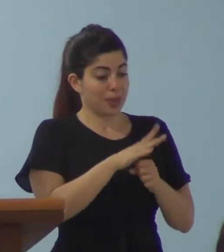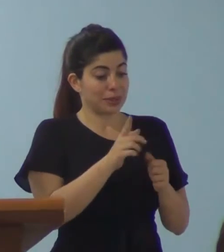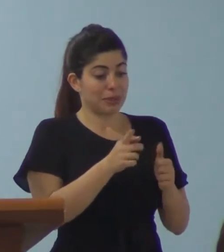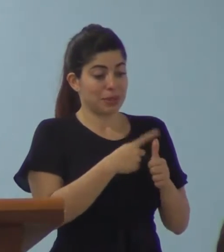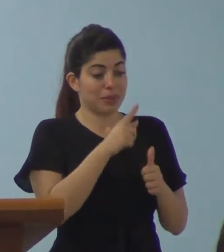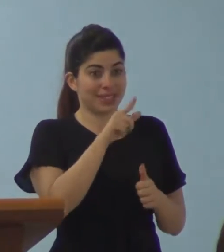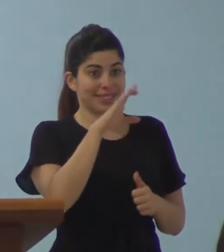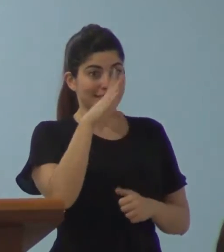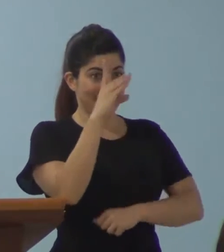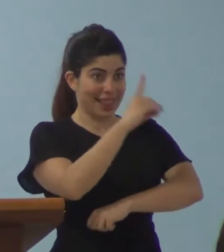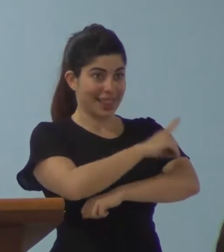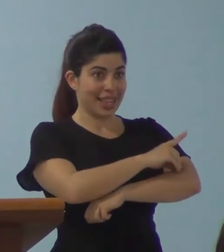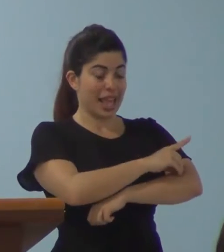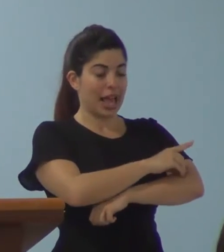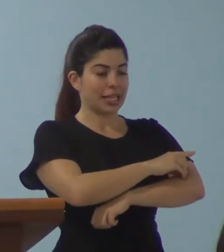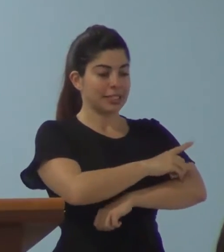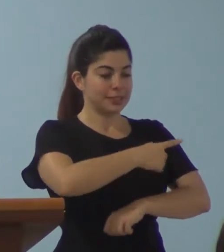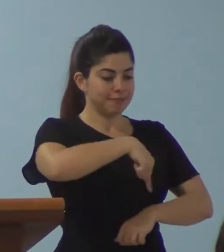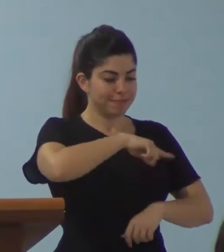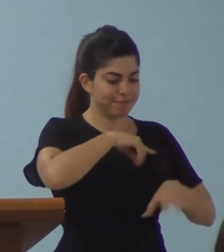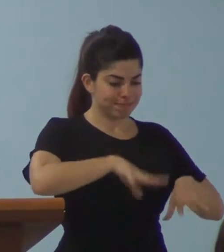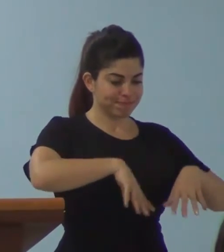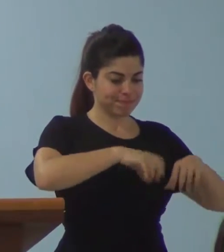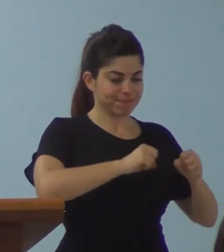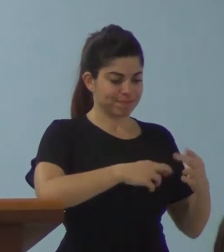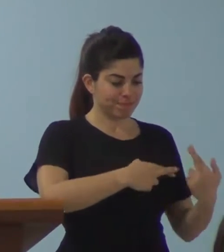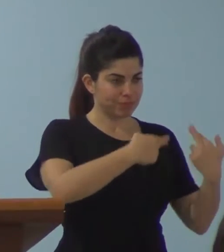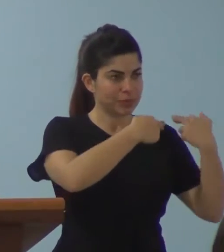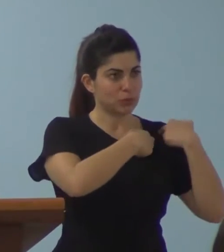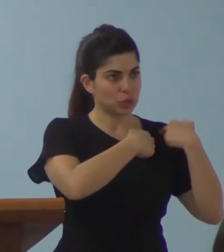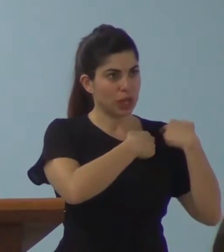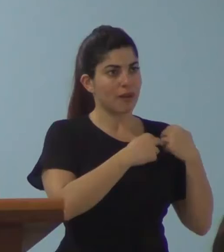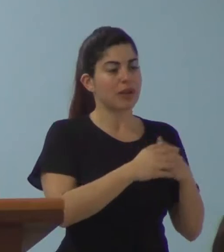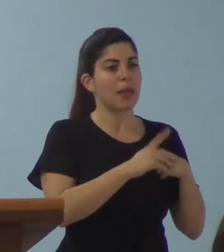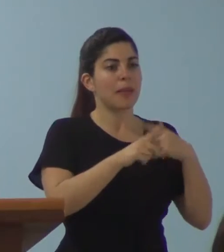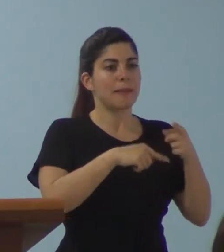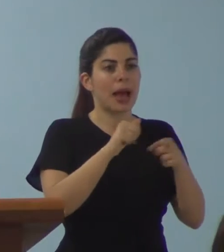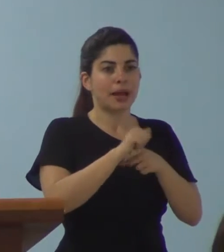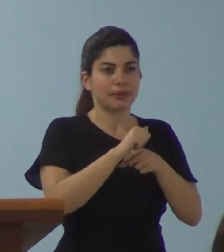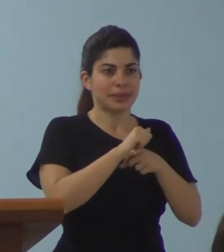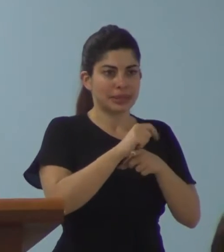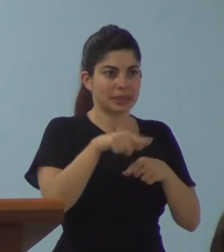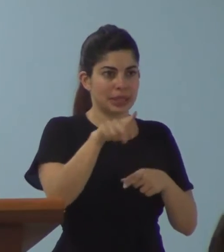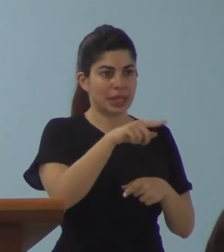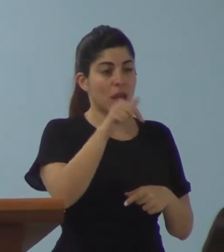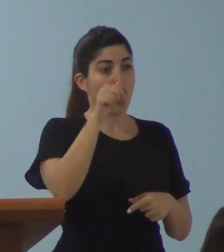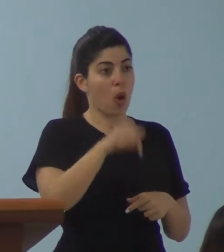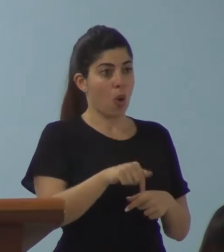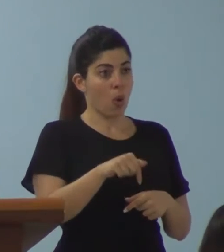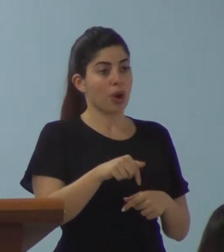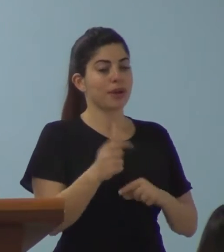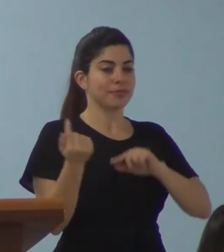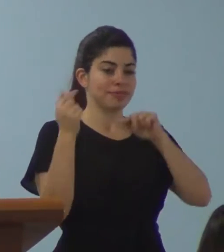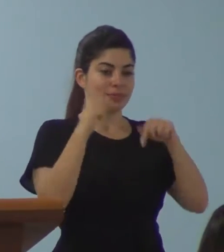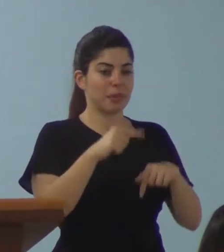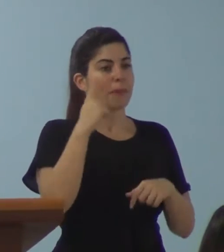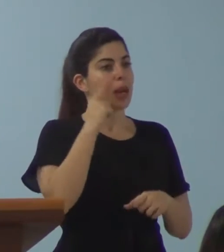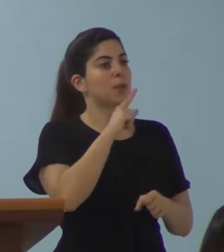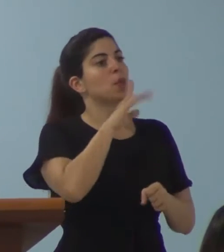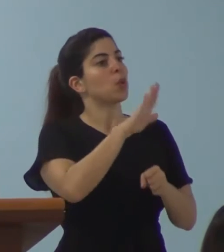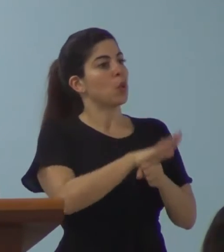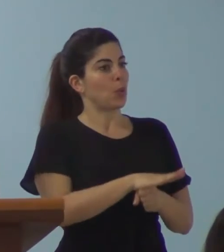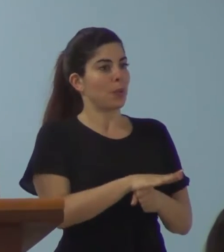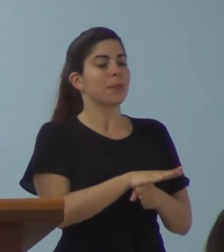100 días se asumió la responsabilidad de capacitarles, y hoy estamos aquí cumpliendo